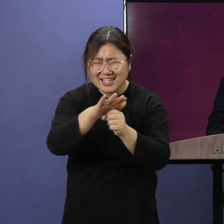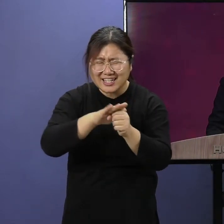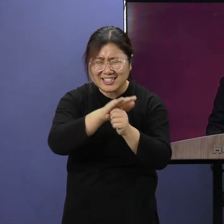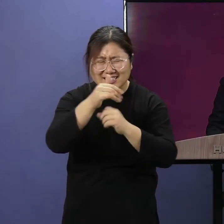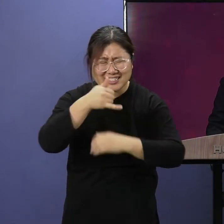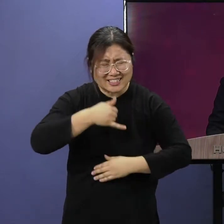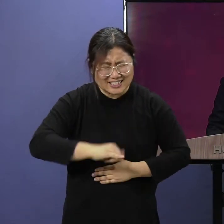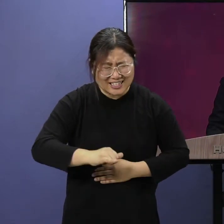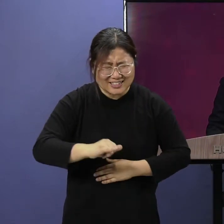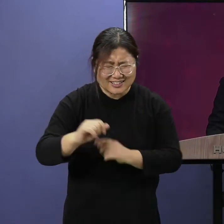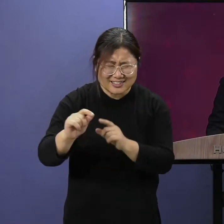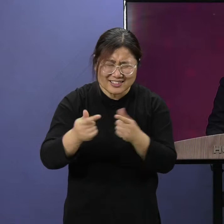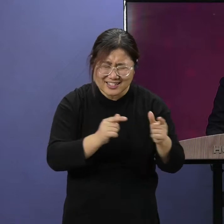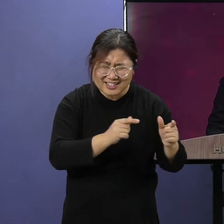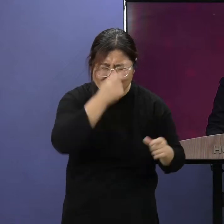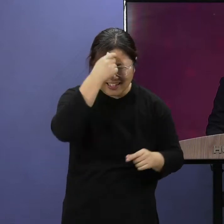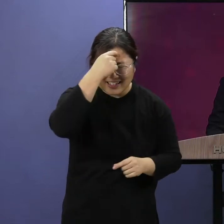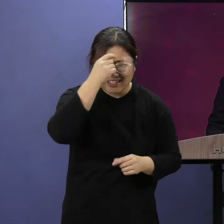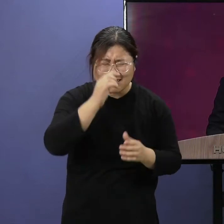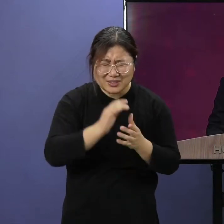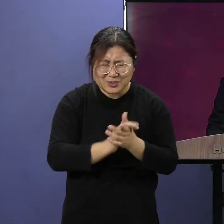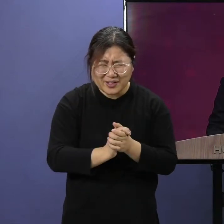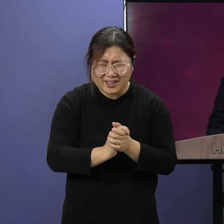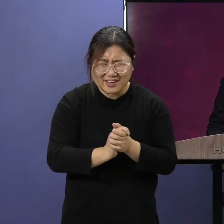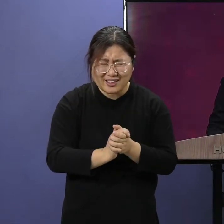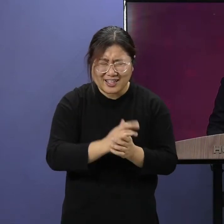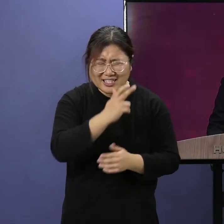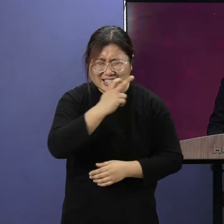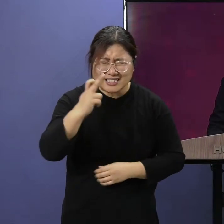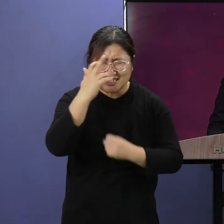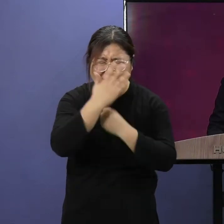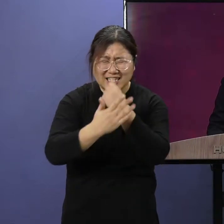자녀들에게 크신 하나님의 은혜로